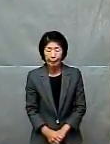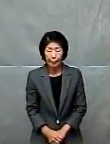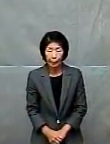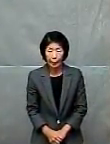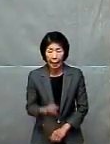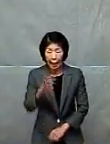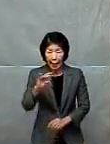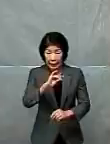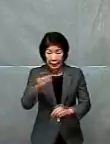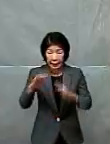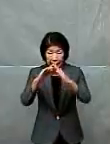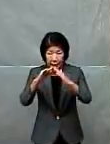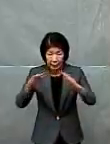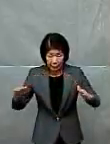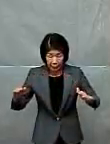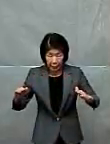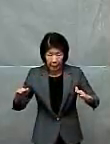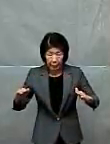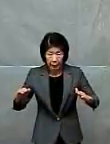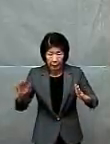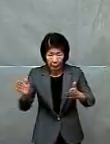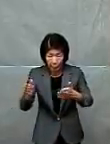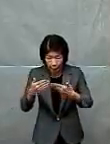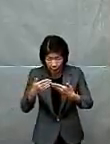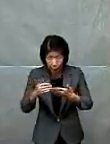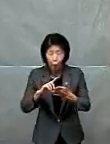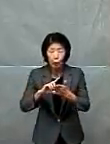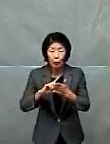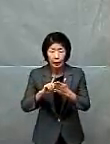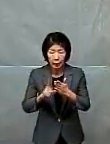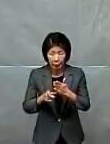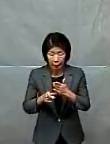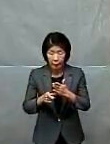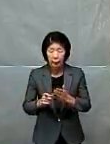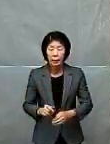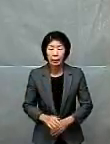議会の閉会日の時にですね、